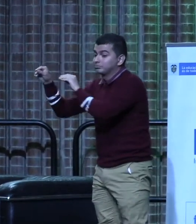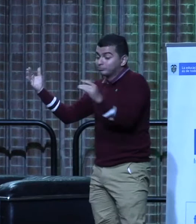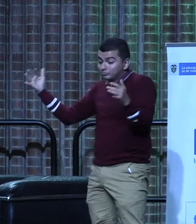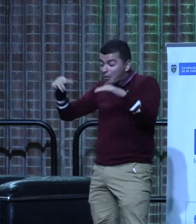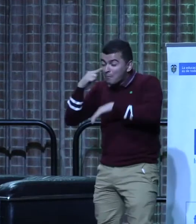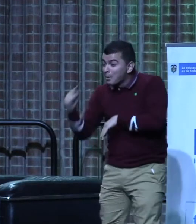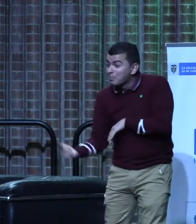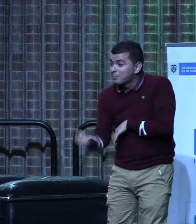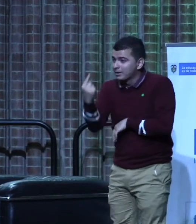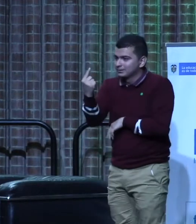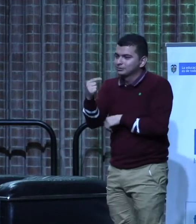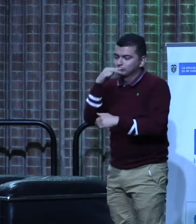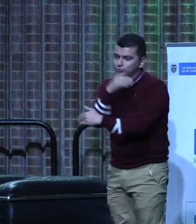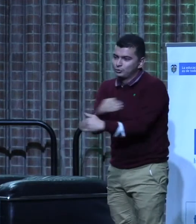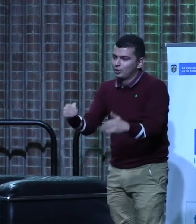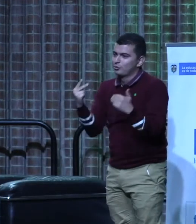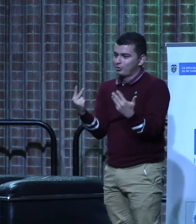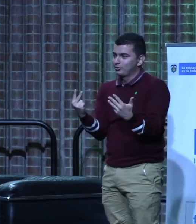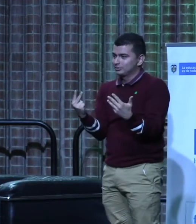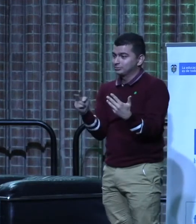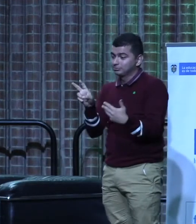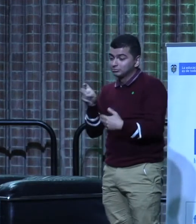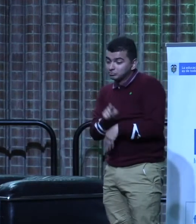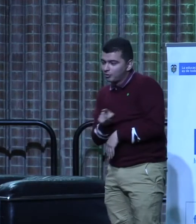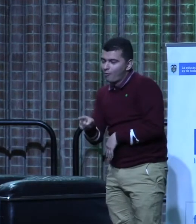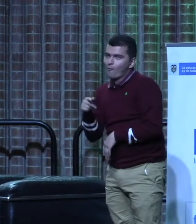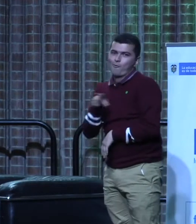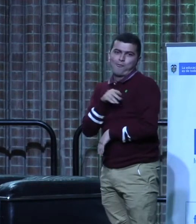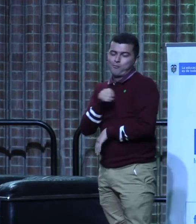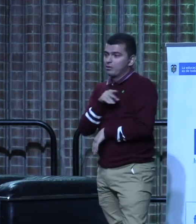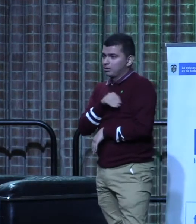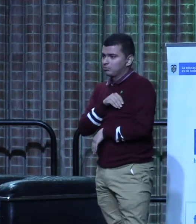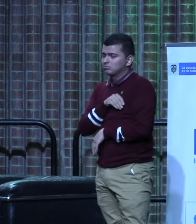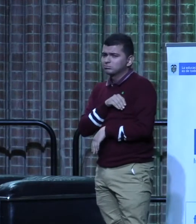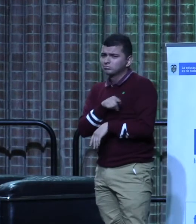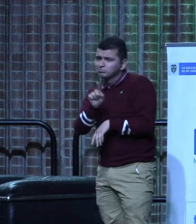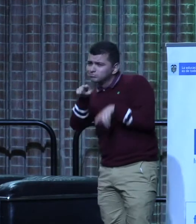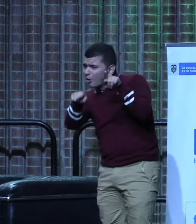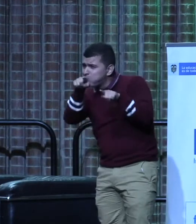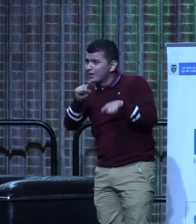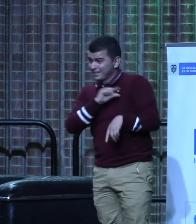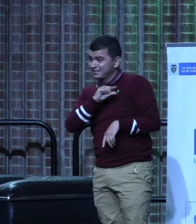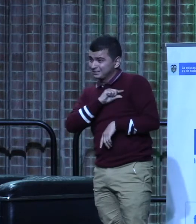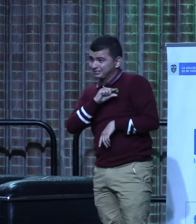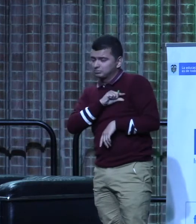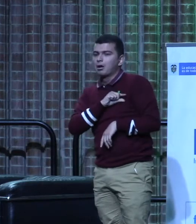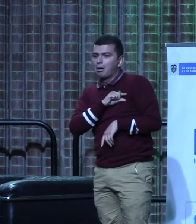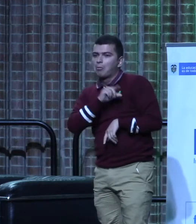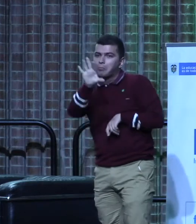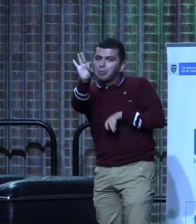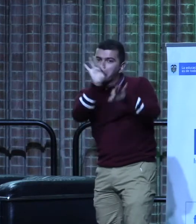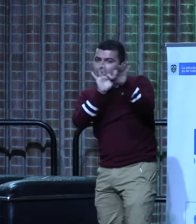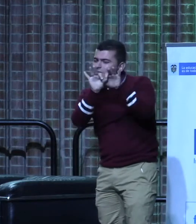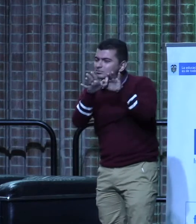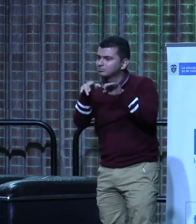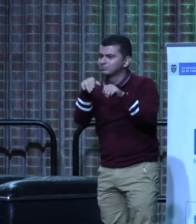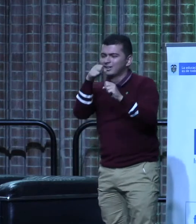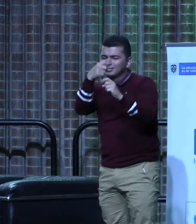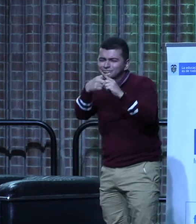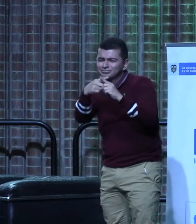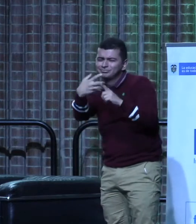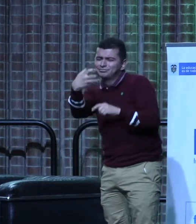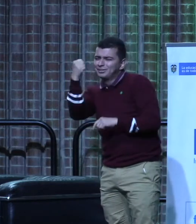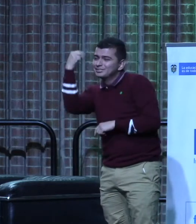también un gran avance para el país y cómo pues esto ha beneficiado también la educación bilingüe y